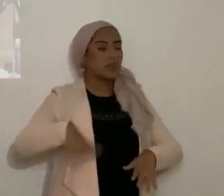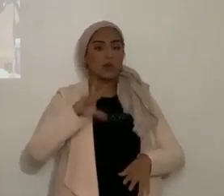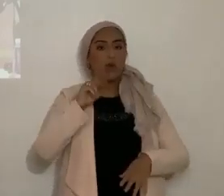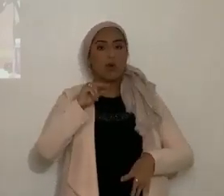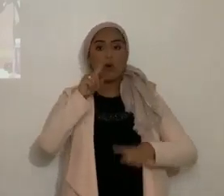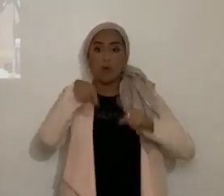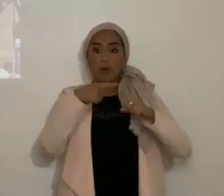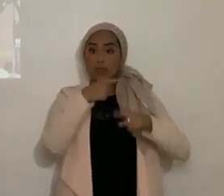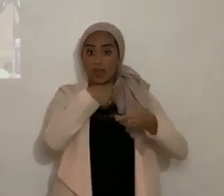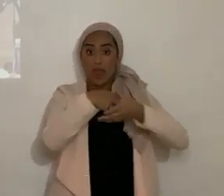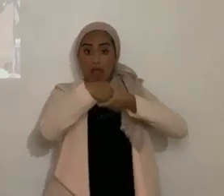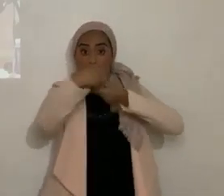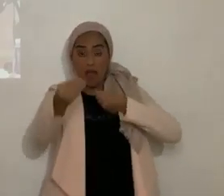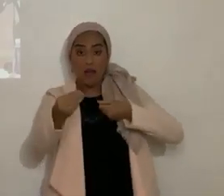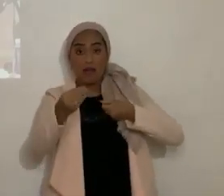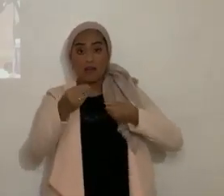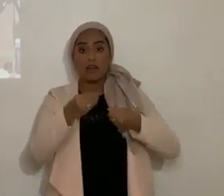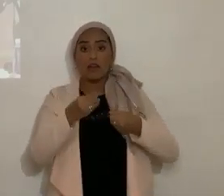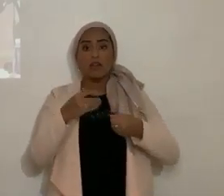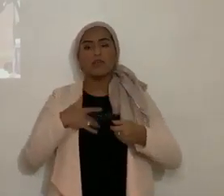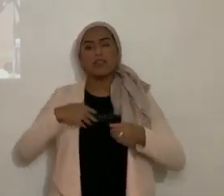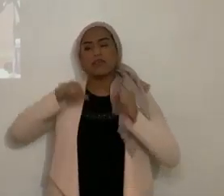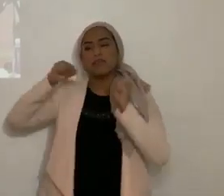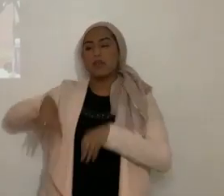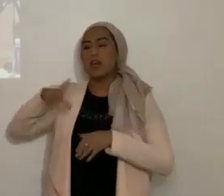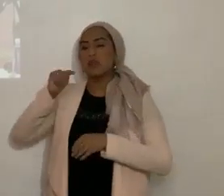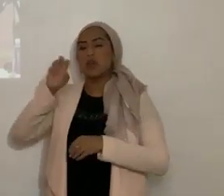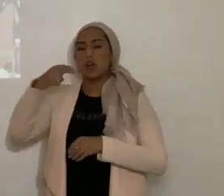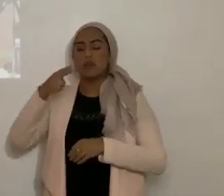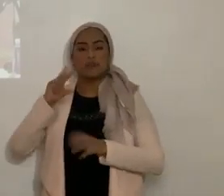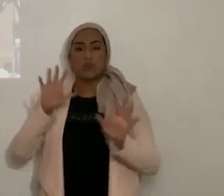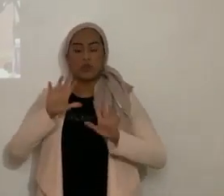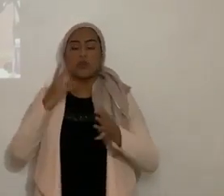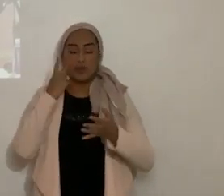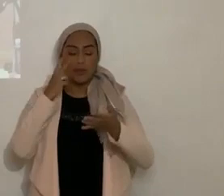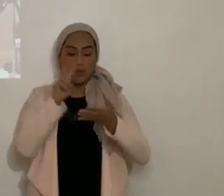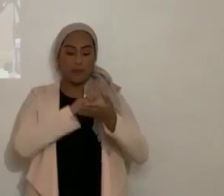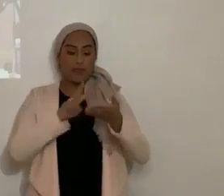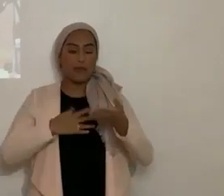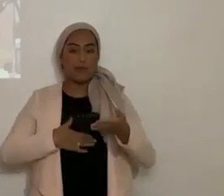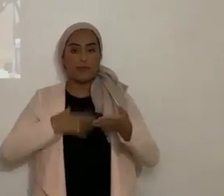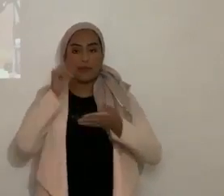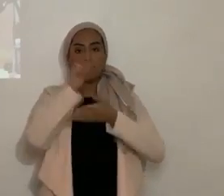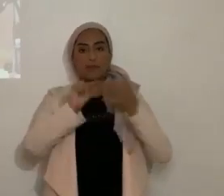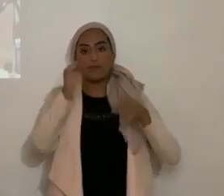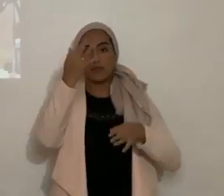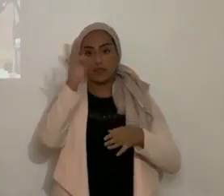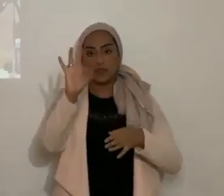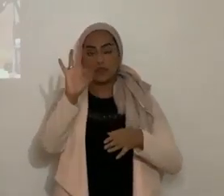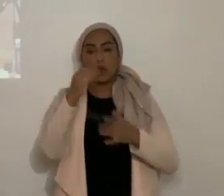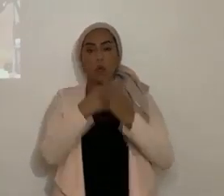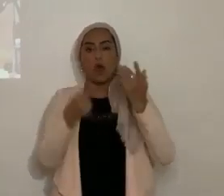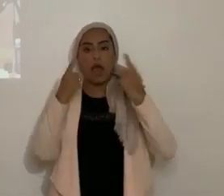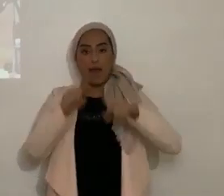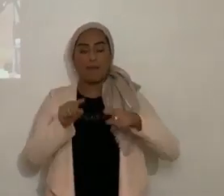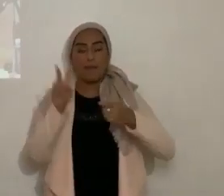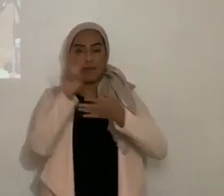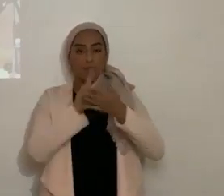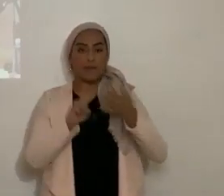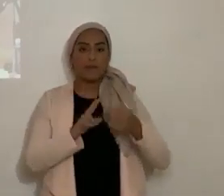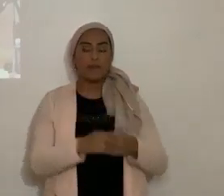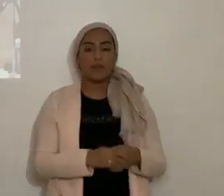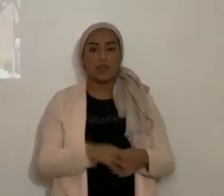libres huyeron y dejaron la Torah? No, tampoco. Vamos a ver qué pasó con ellos. Vamos a ver en el verso 19 inmediatamente.